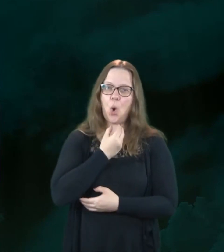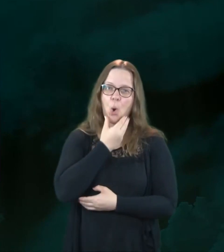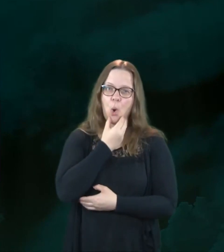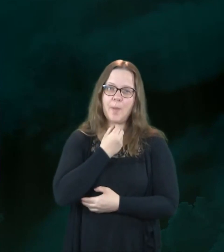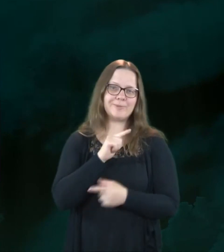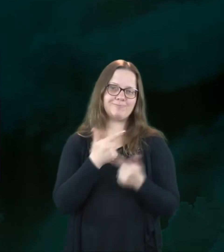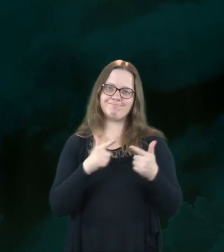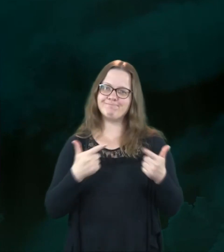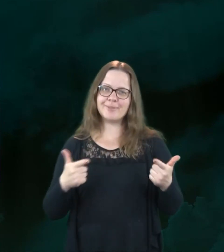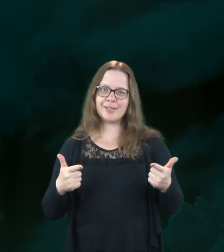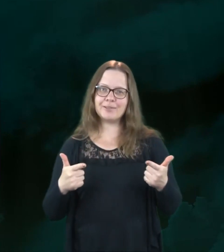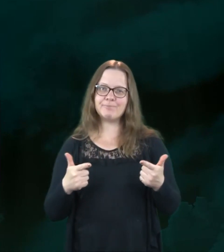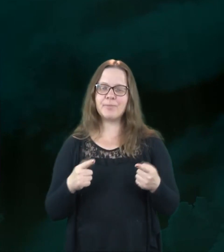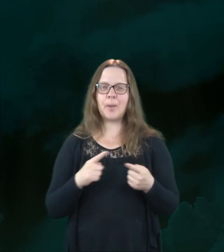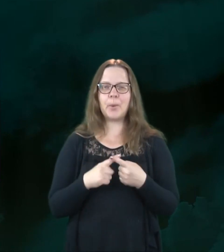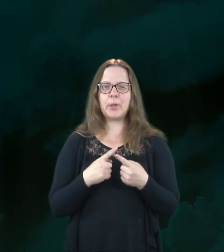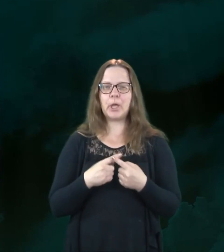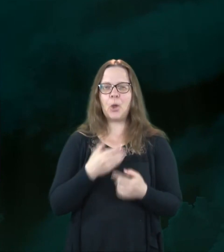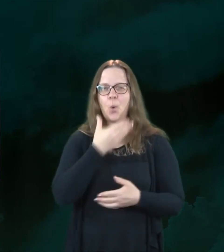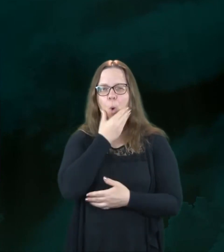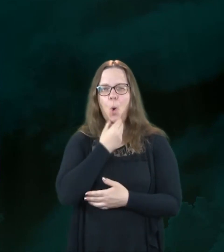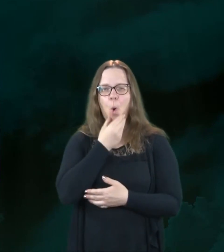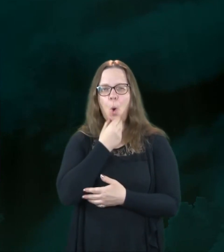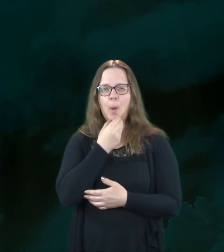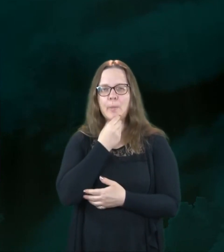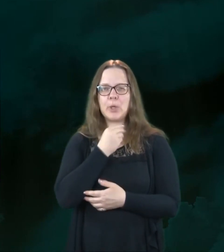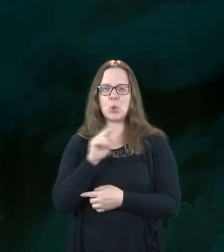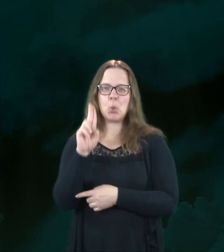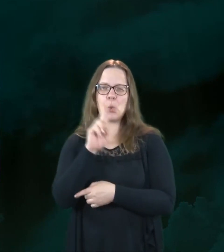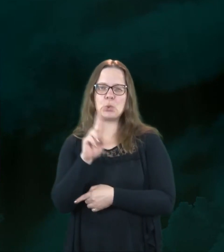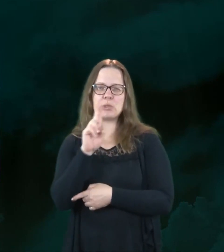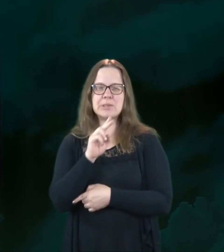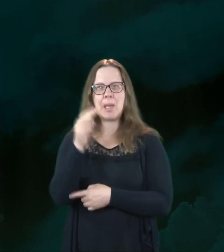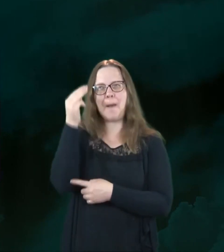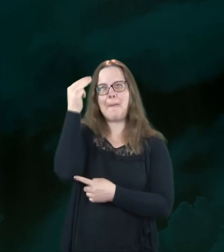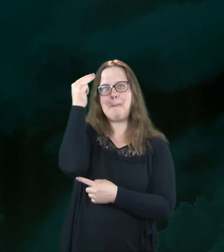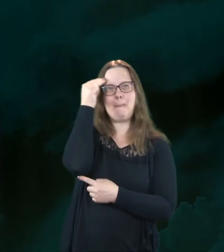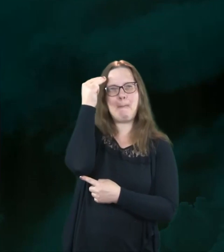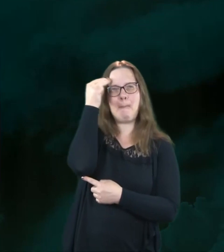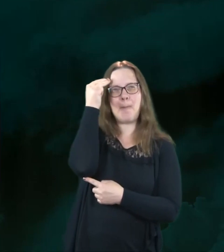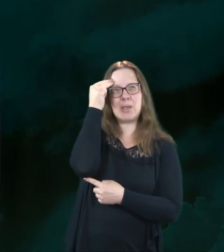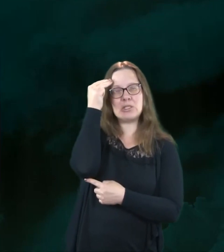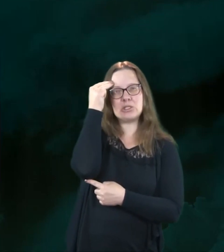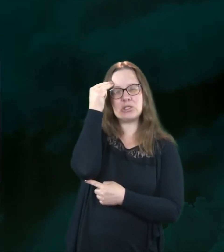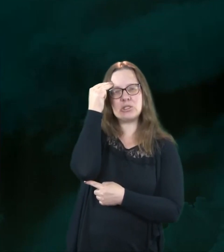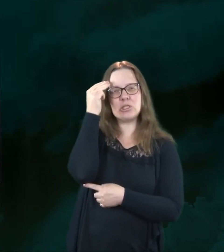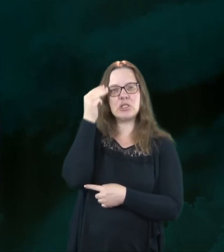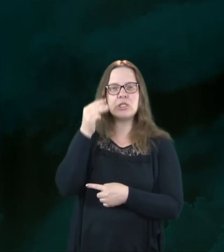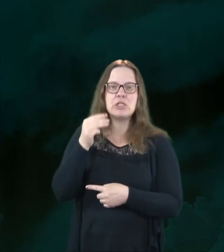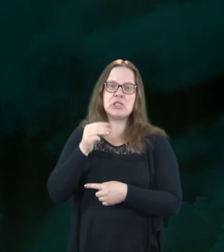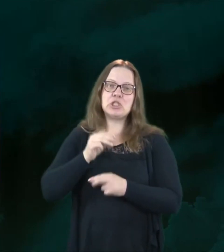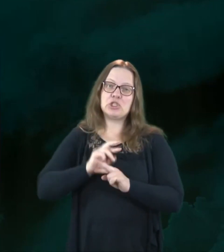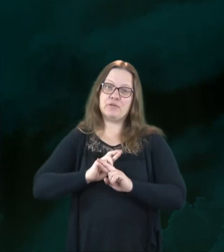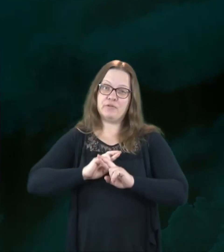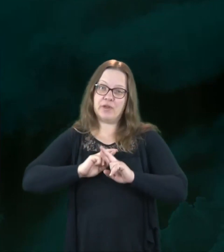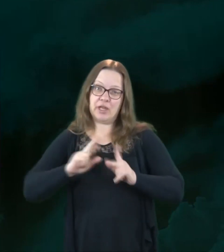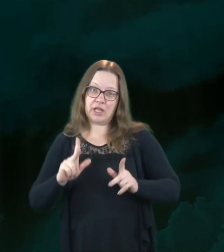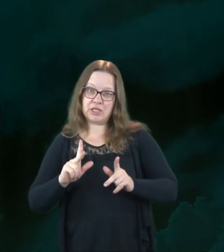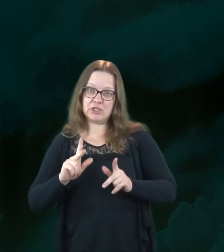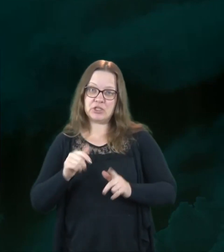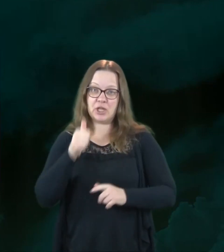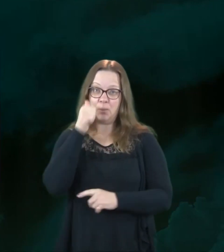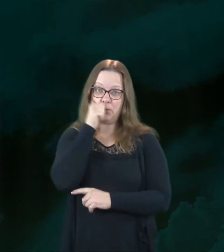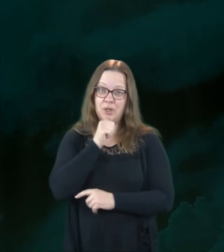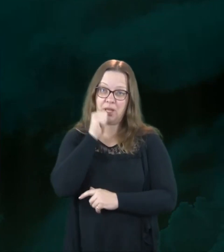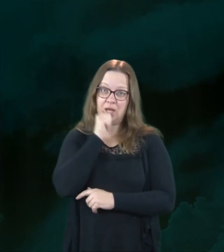trabalhamos muito com a mente, mas as mulheres trabalham mais com a emoção. Muito bem. Então isso aqui são uma palavra, né, dentro de